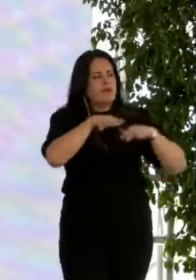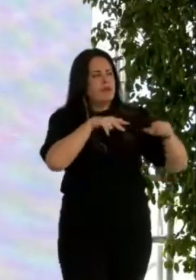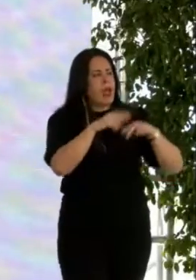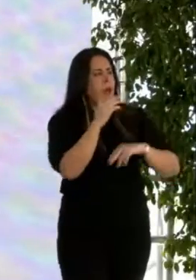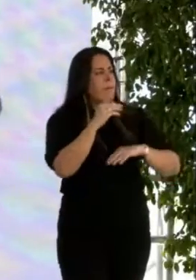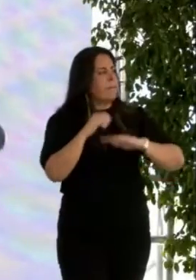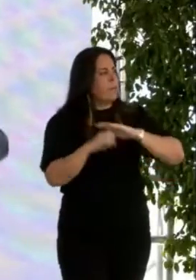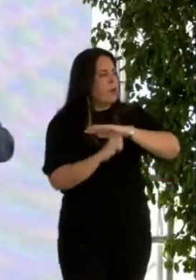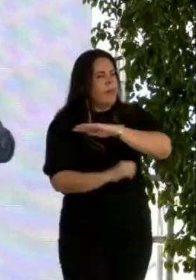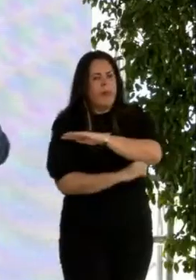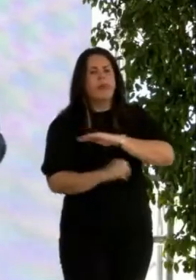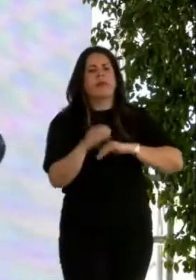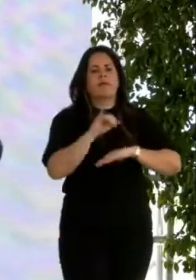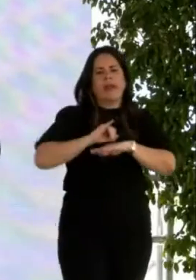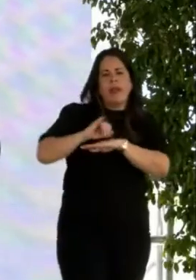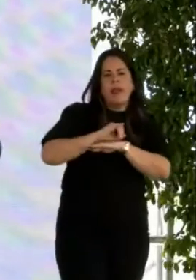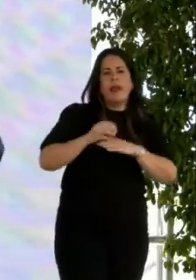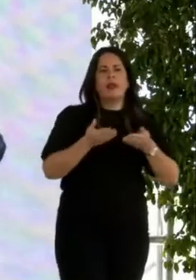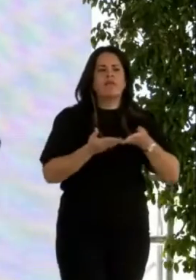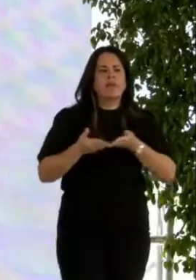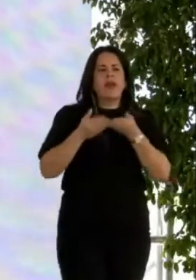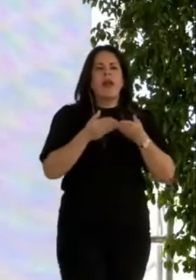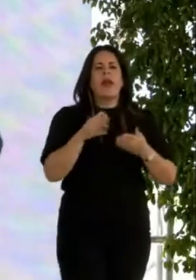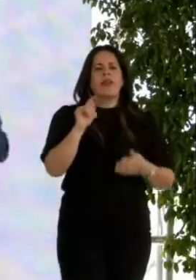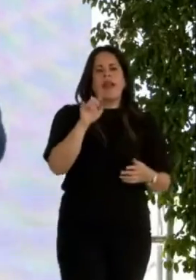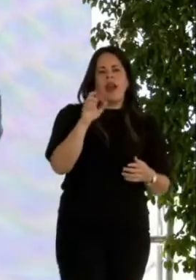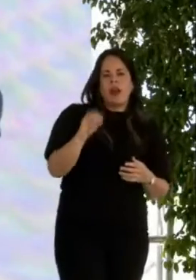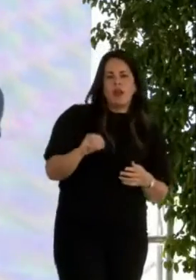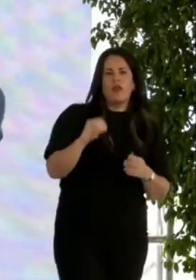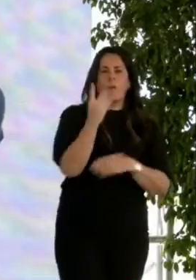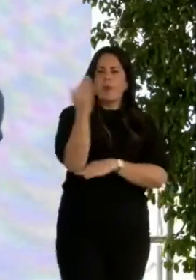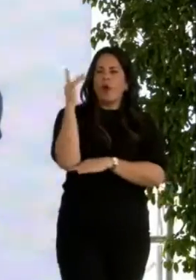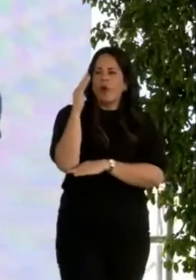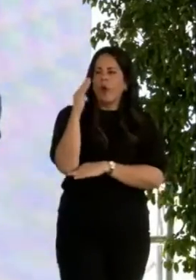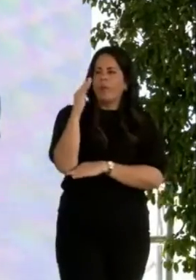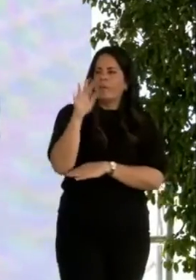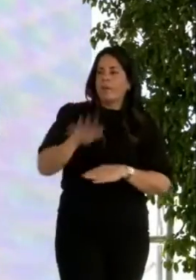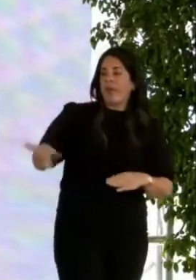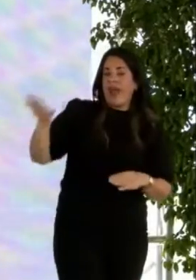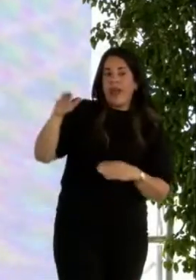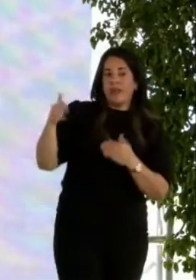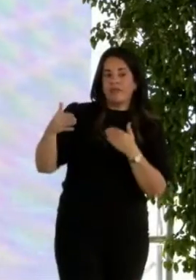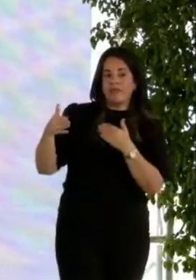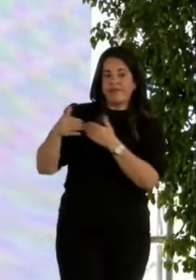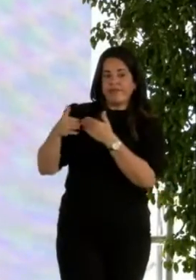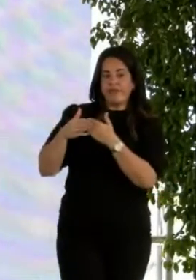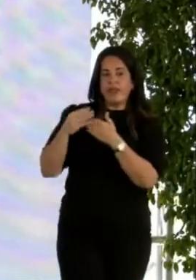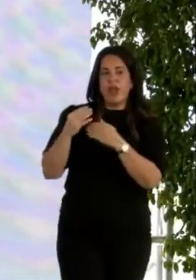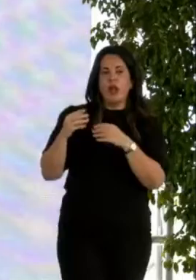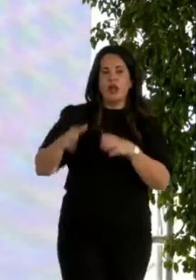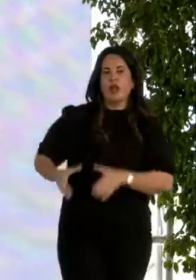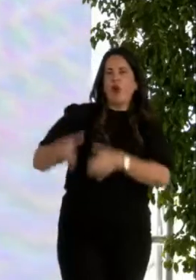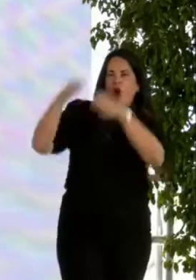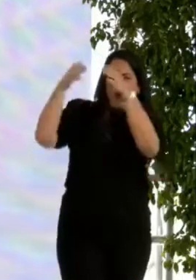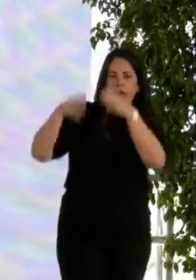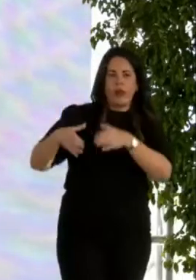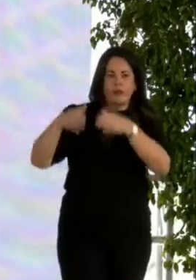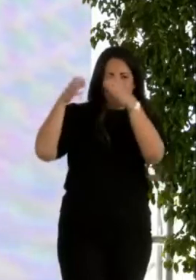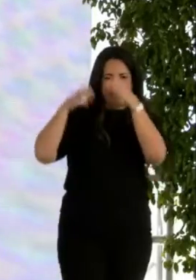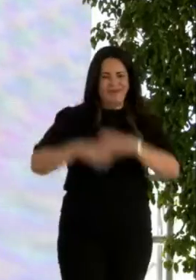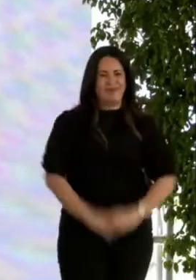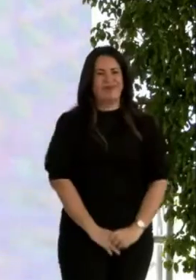islas flotantes que vieron, el anfiteatro, el bosque, y en esta esquina aquí atrás va a estar la torre. La